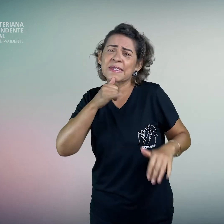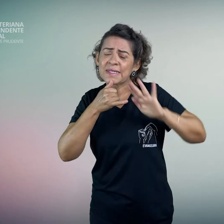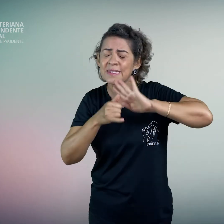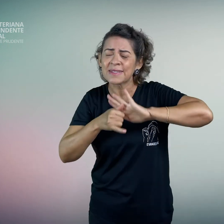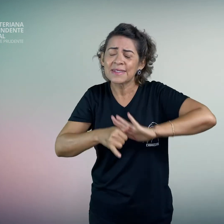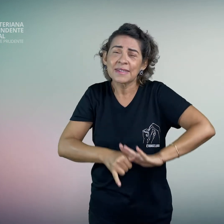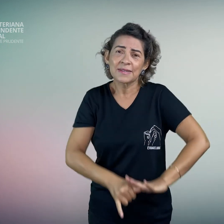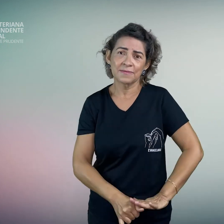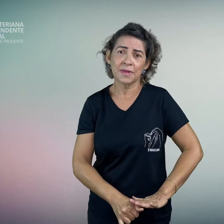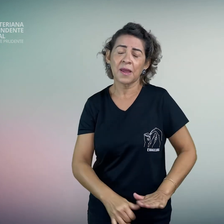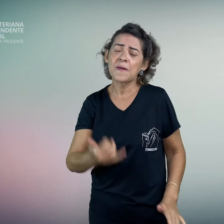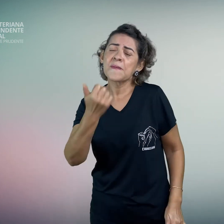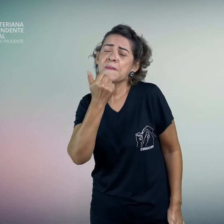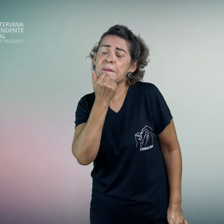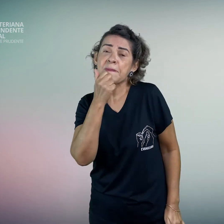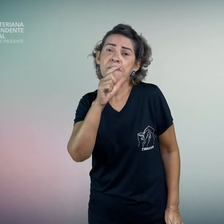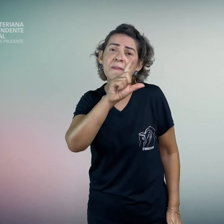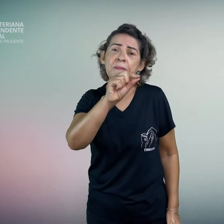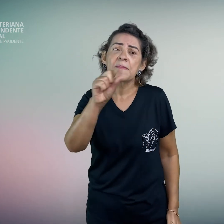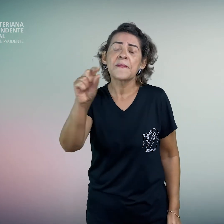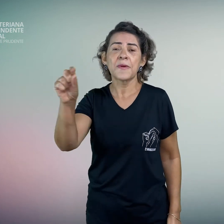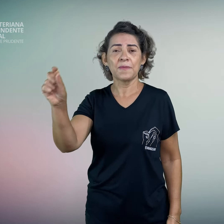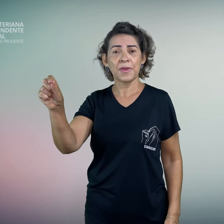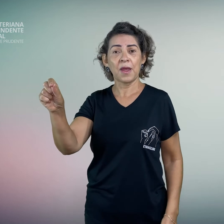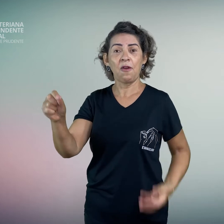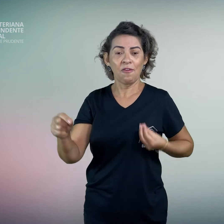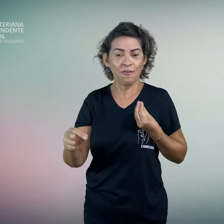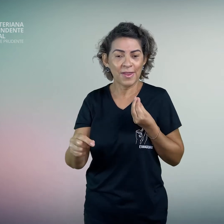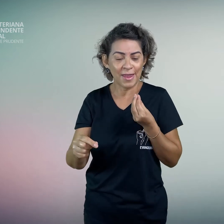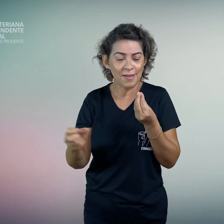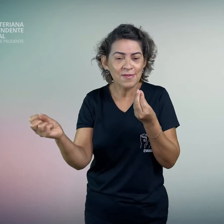te feriu, começando uma vida totalmente nova.